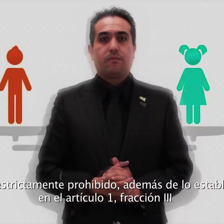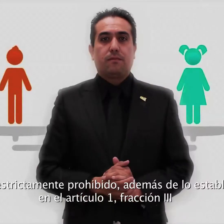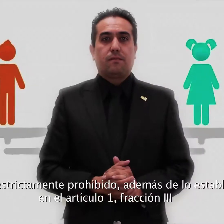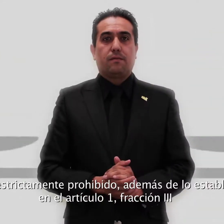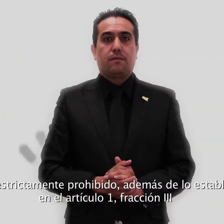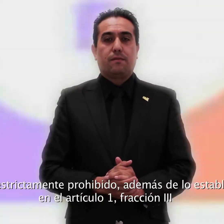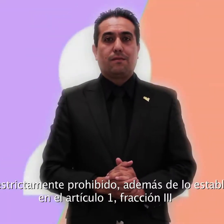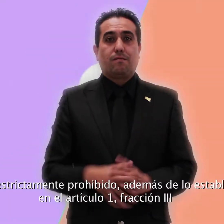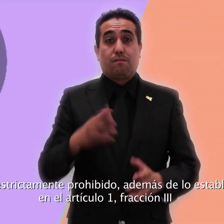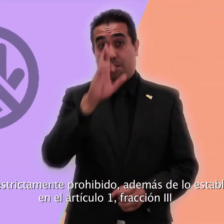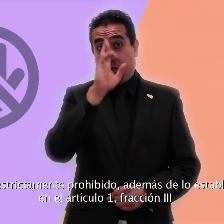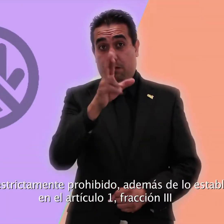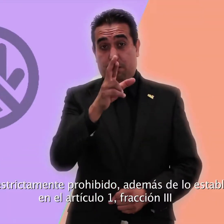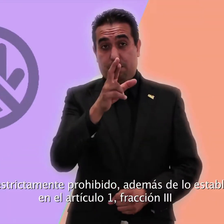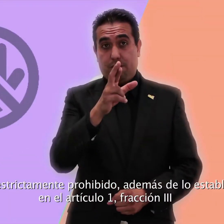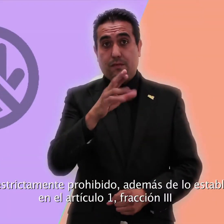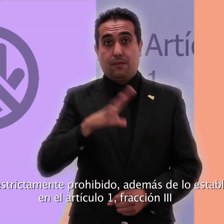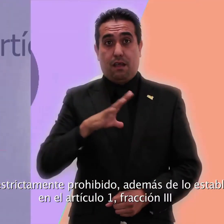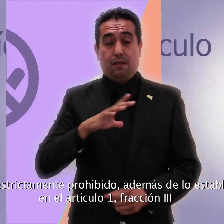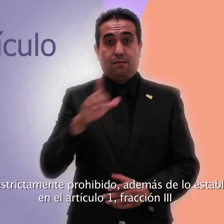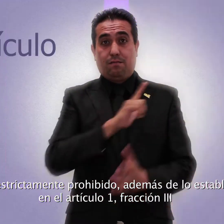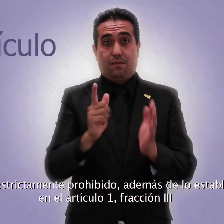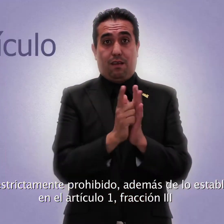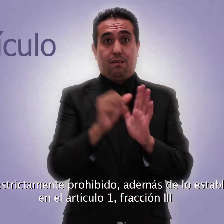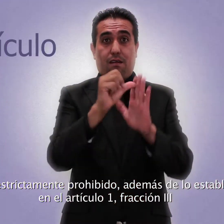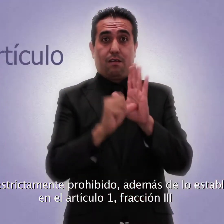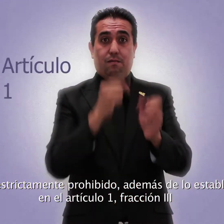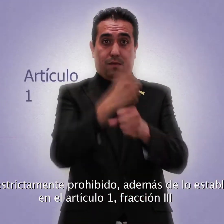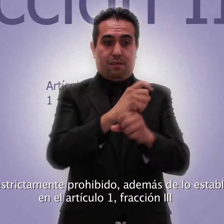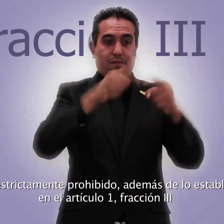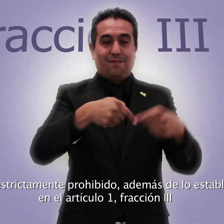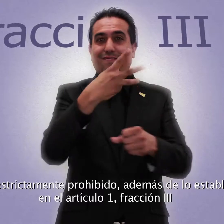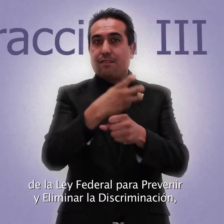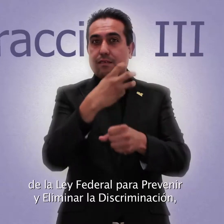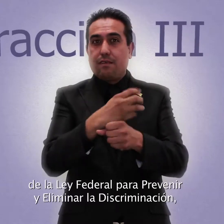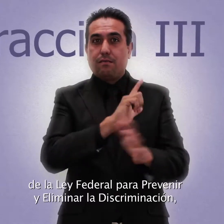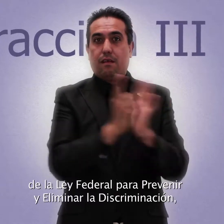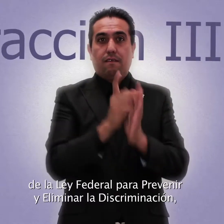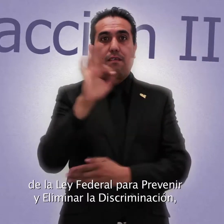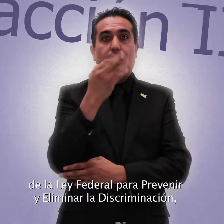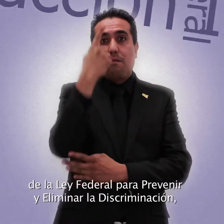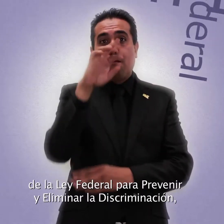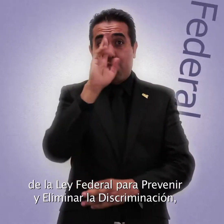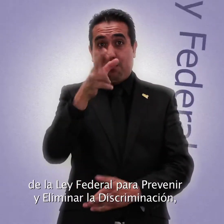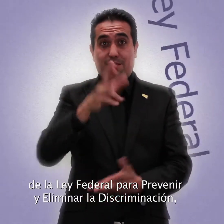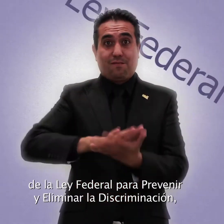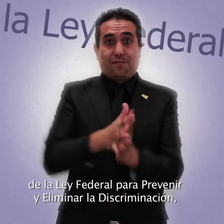Queda estrictamente prohibido, además de lo establecido en el artículo 1, fracción tercera, de la Ley Federal para Prevenir y Eliminar la